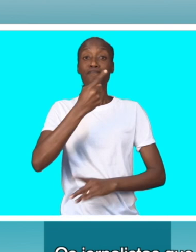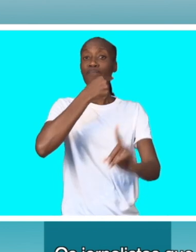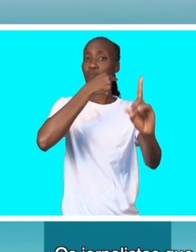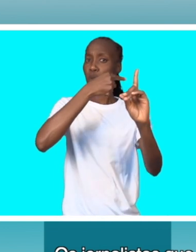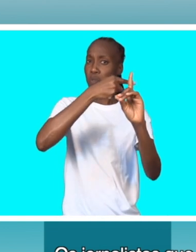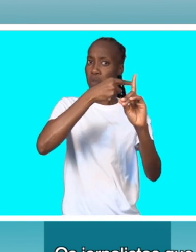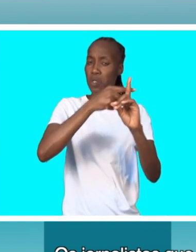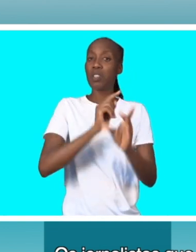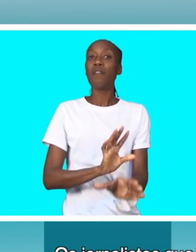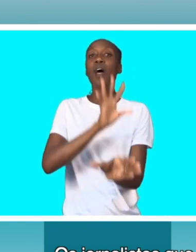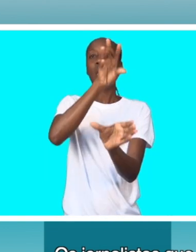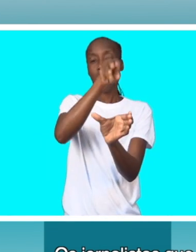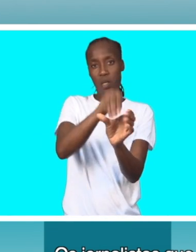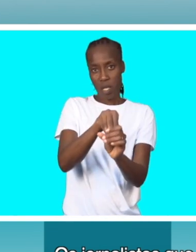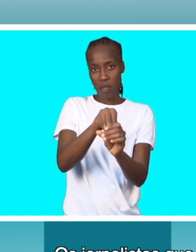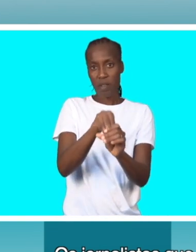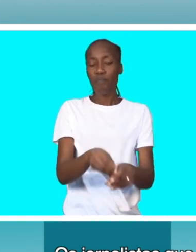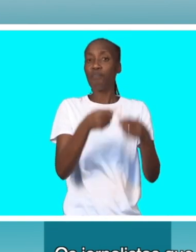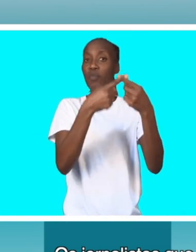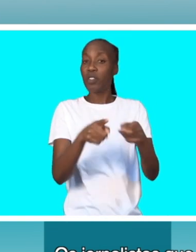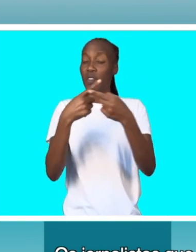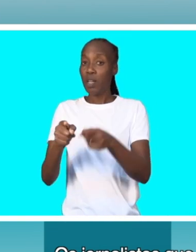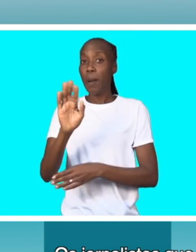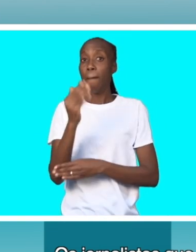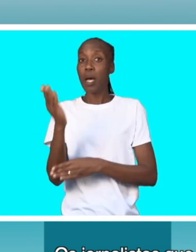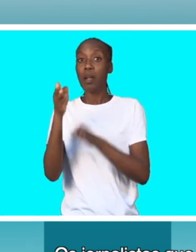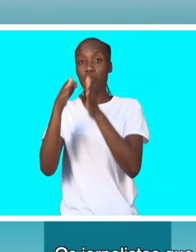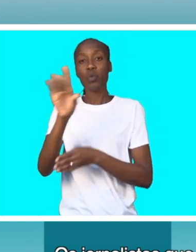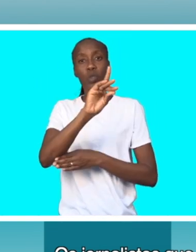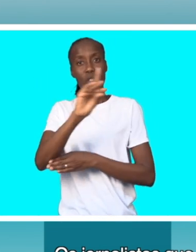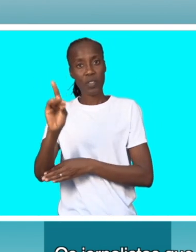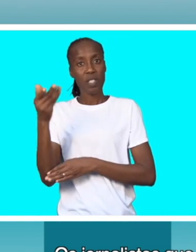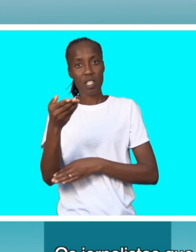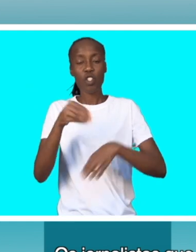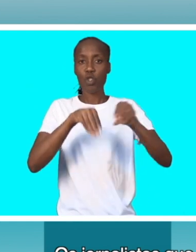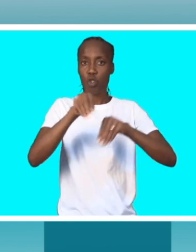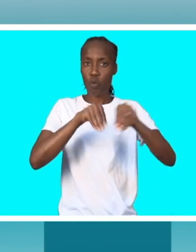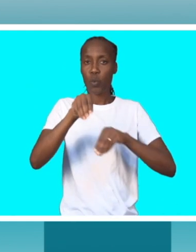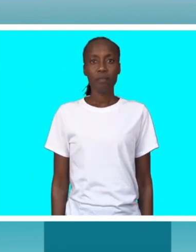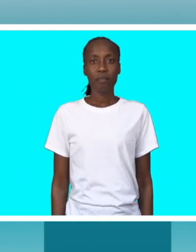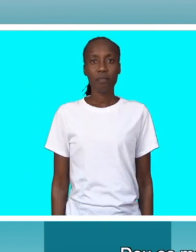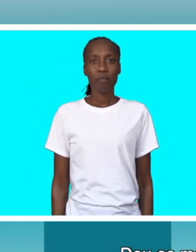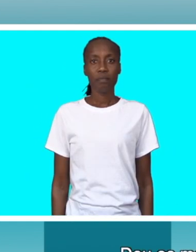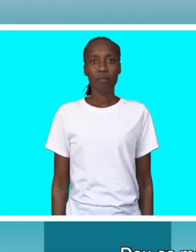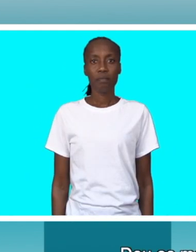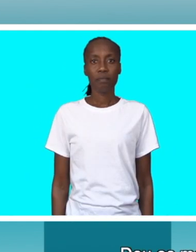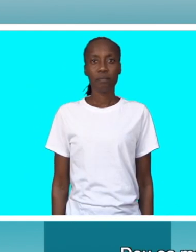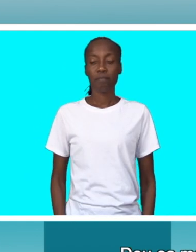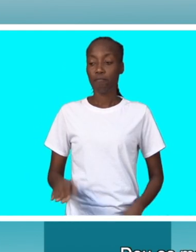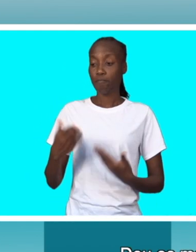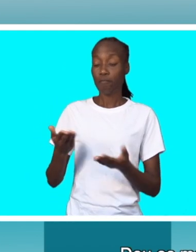Dão nota positiva A inclusão De modalidades Adaptadas Neste evento Parabéns